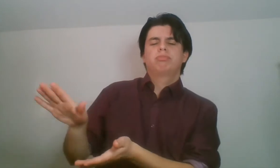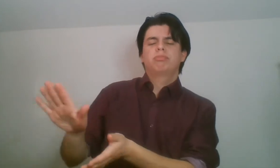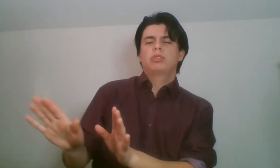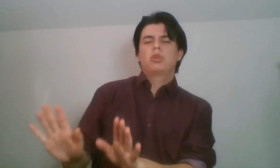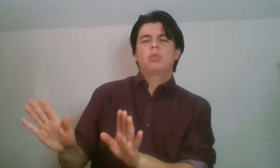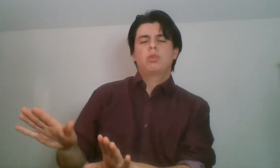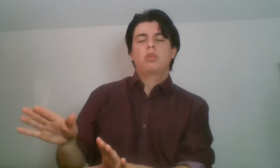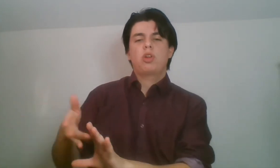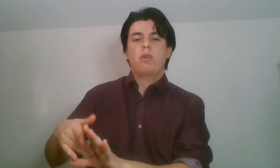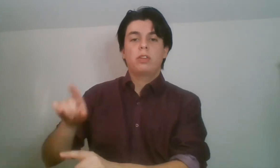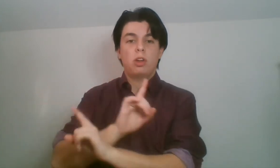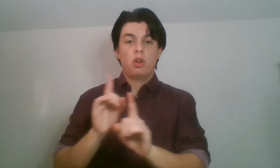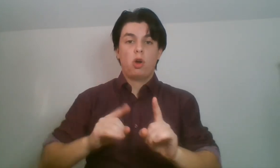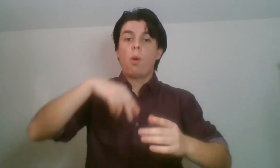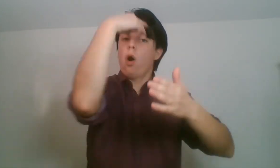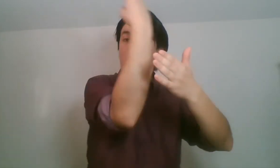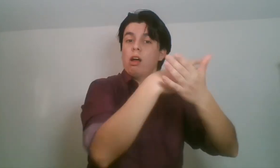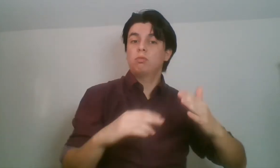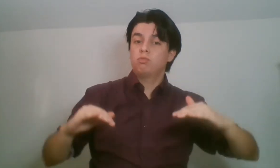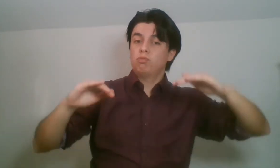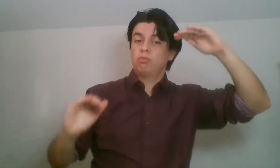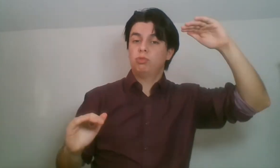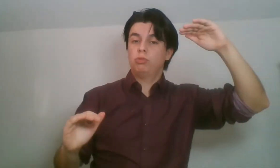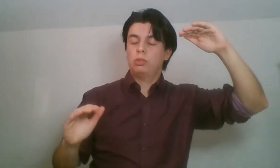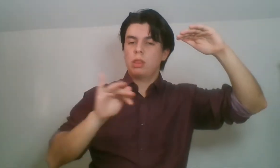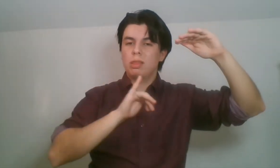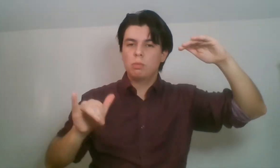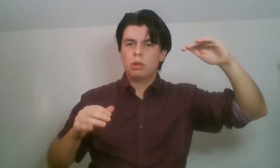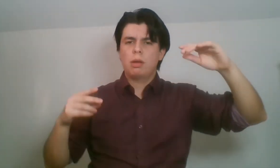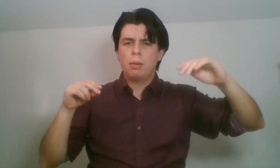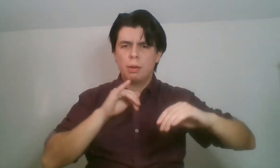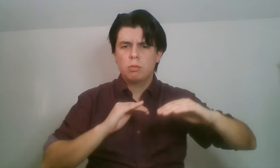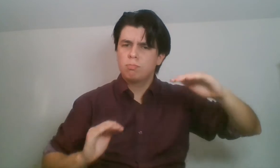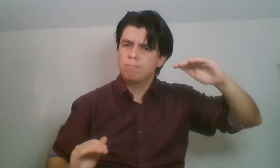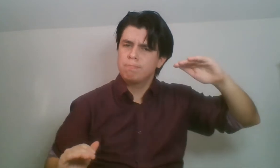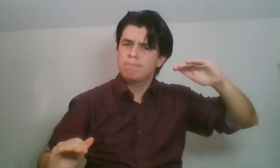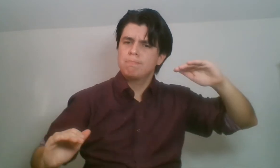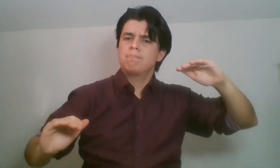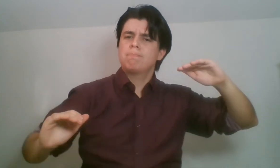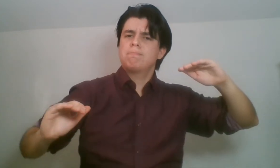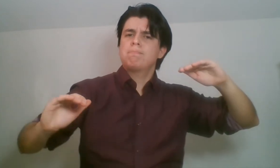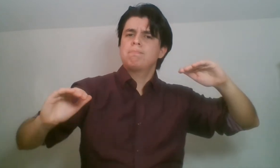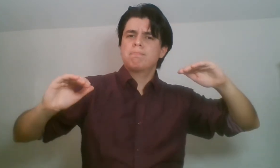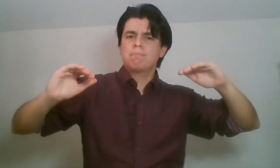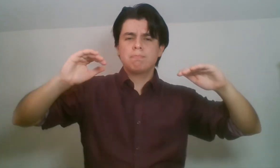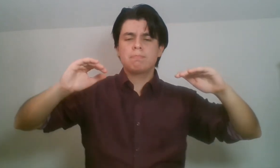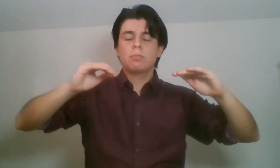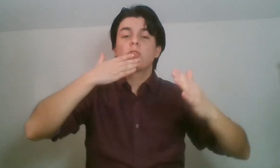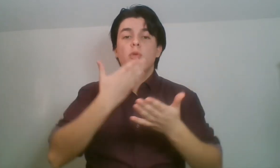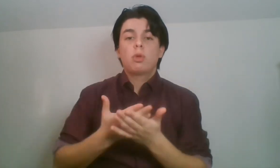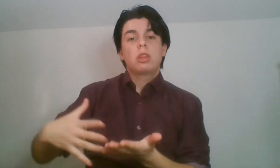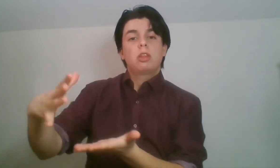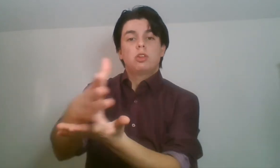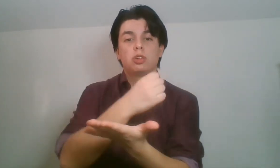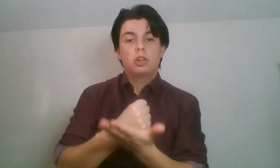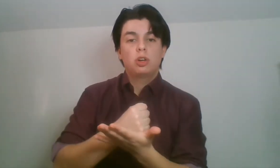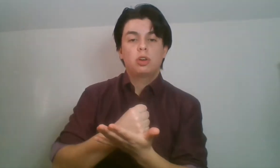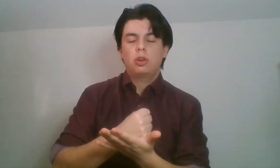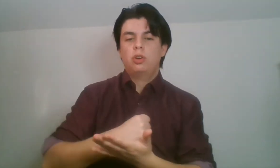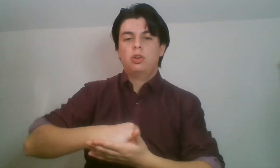un oficio, más que como arte en sí mismo, pero que creo que después, cuando se